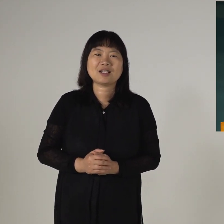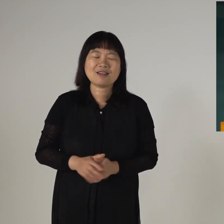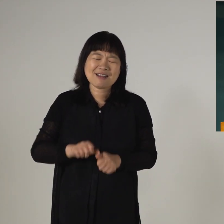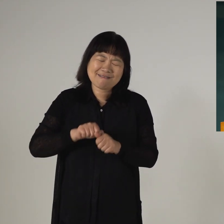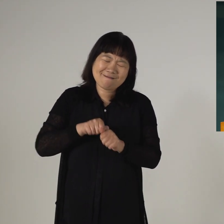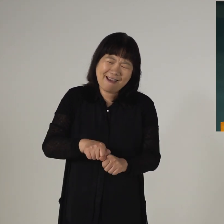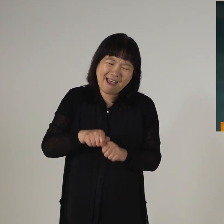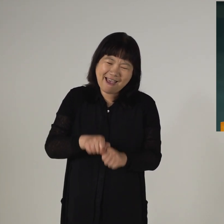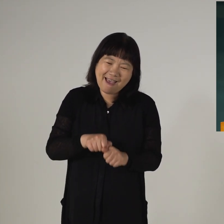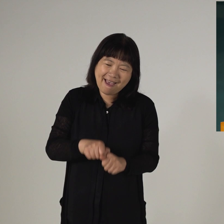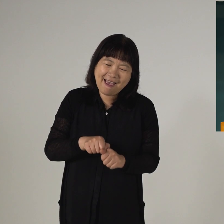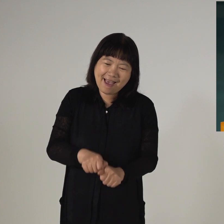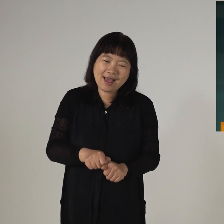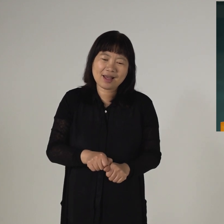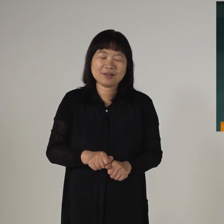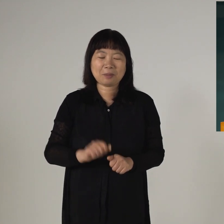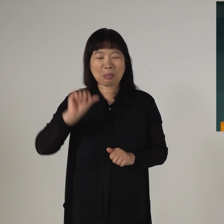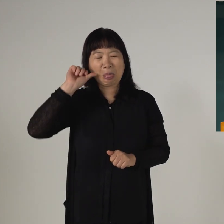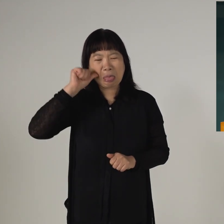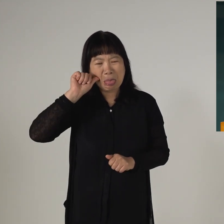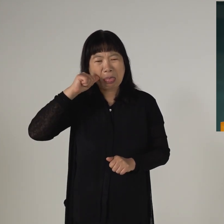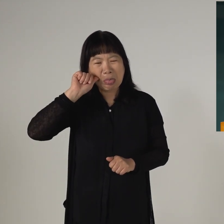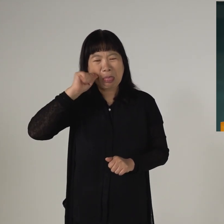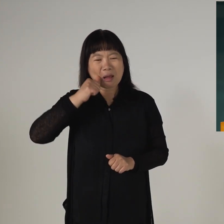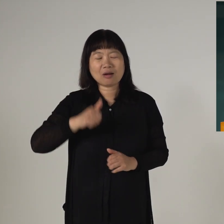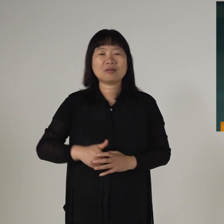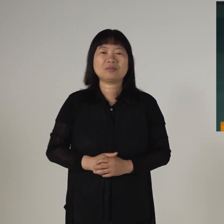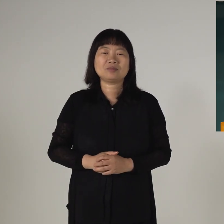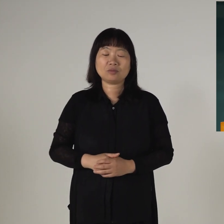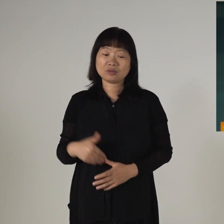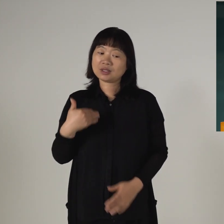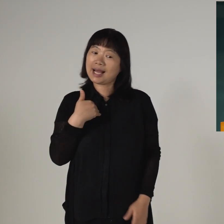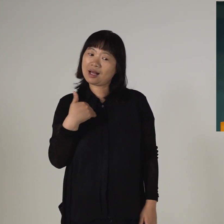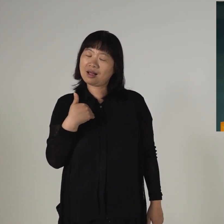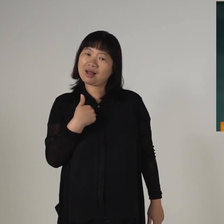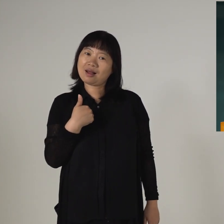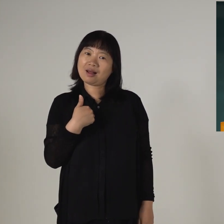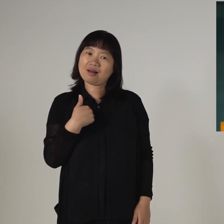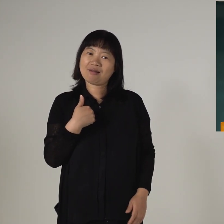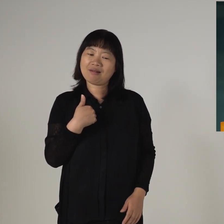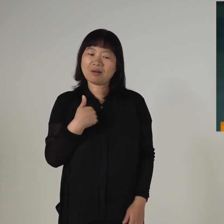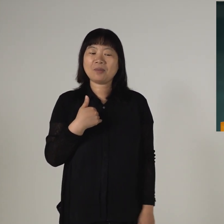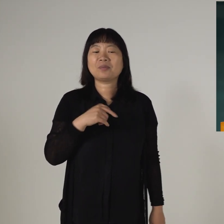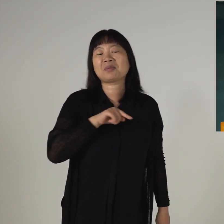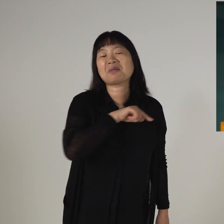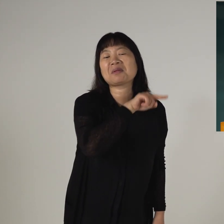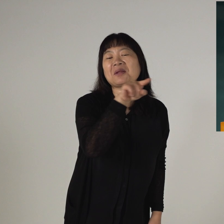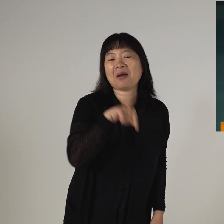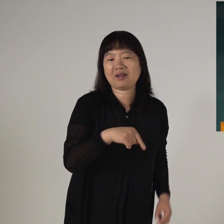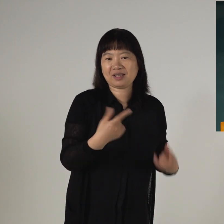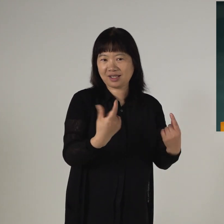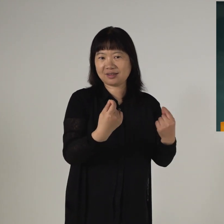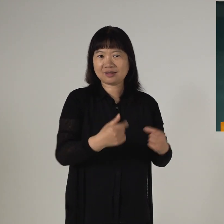고문을 하면서 이렇게 약을 올려요. 나는 너희